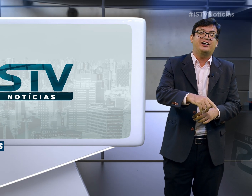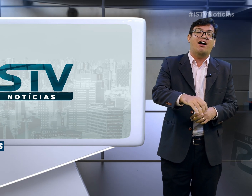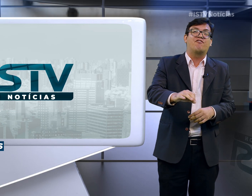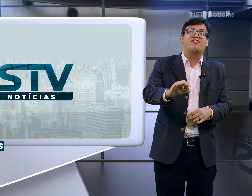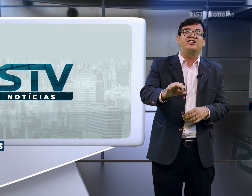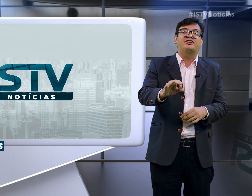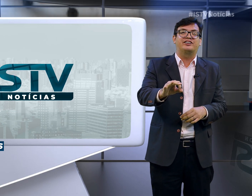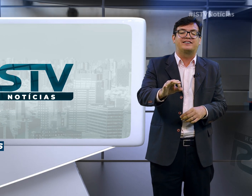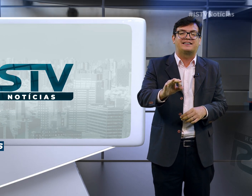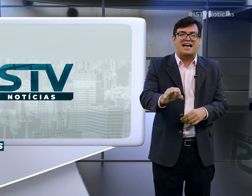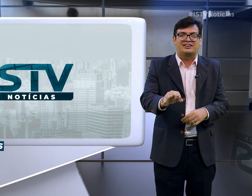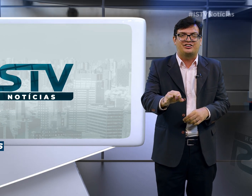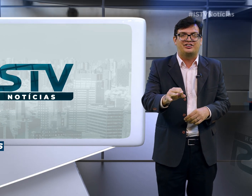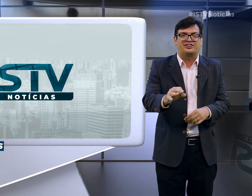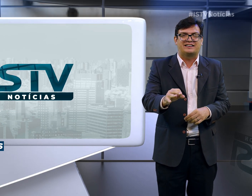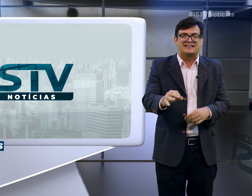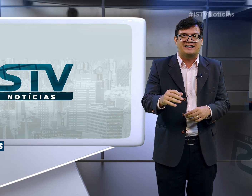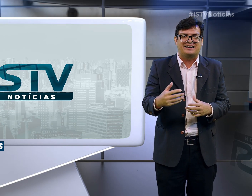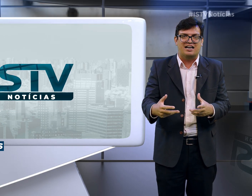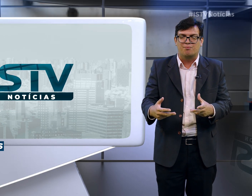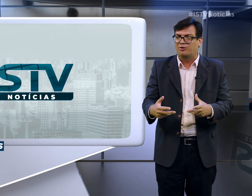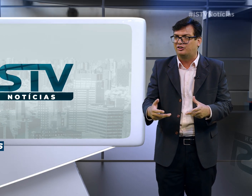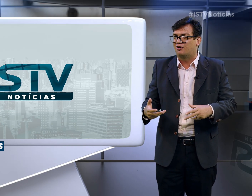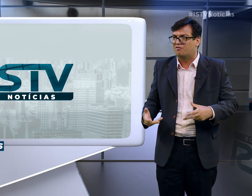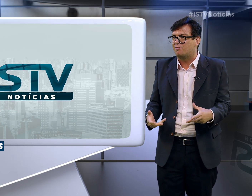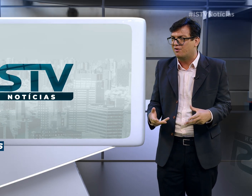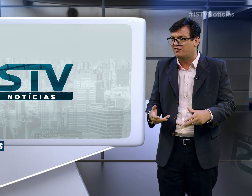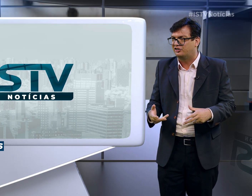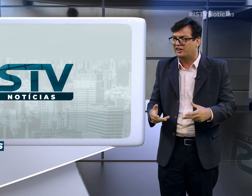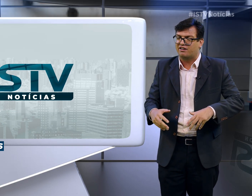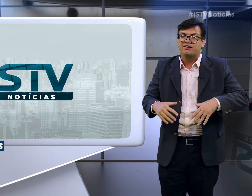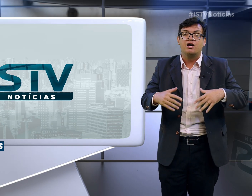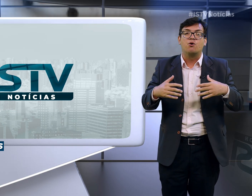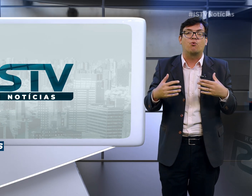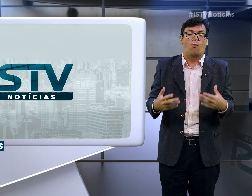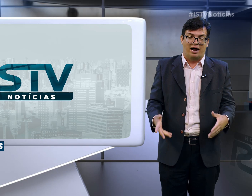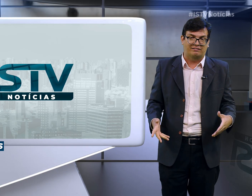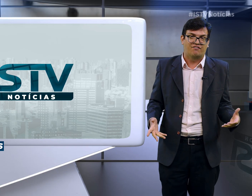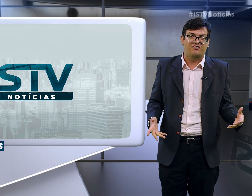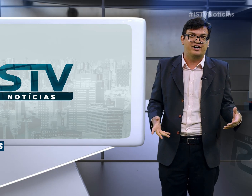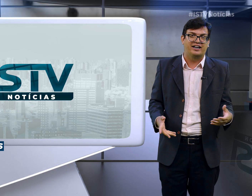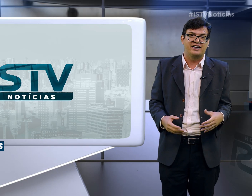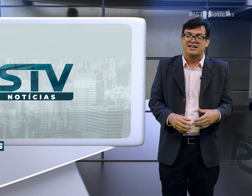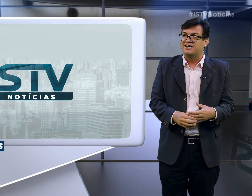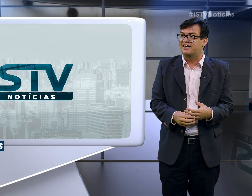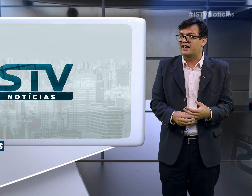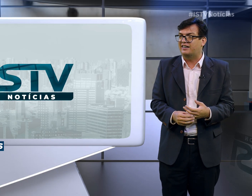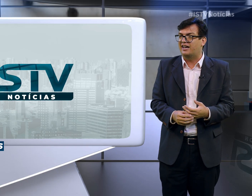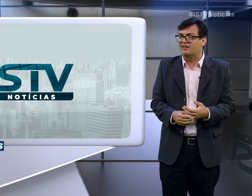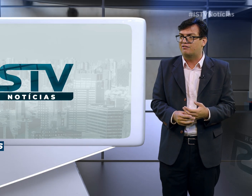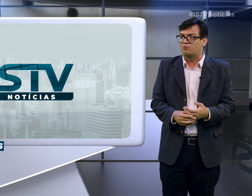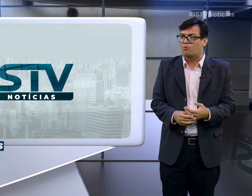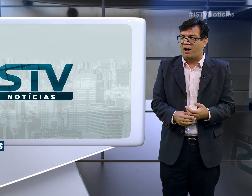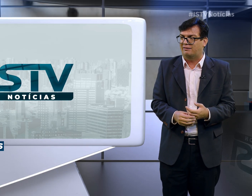dia 27 de setembro de 2023, quarta-feira, hein? Que é isso?